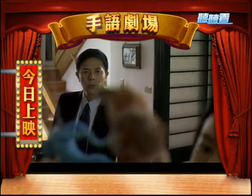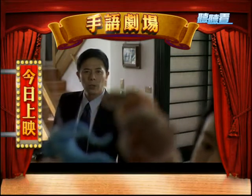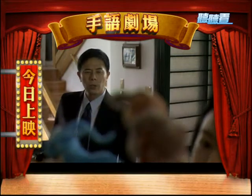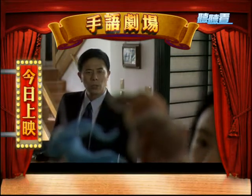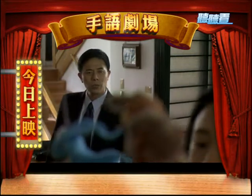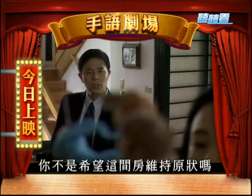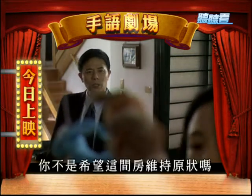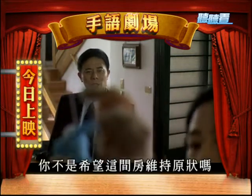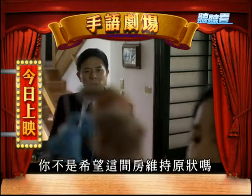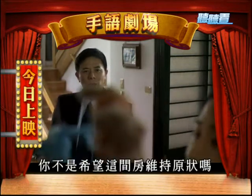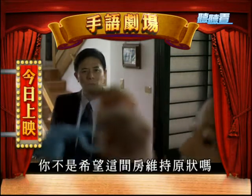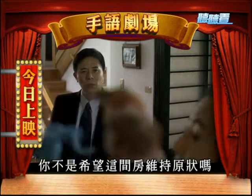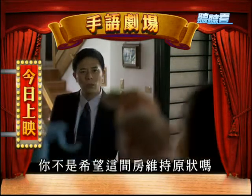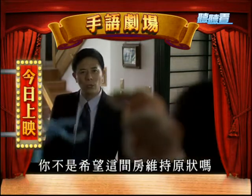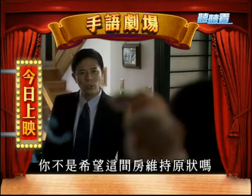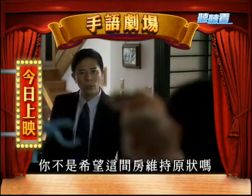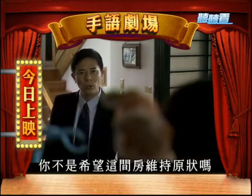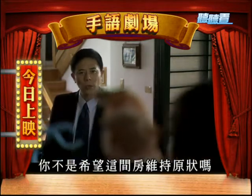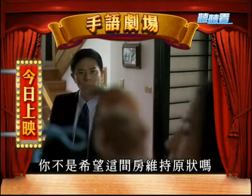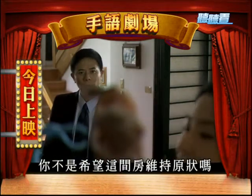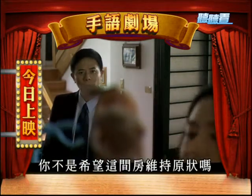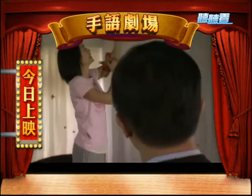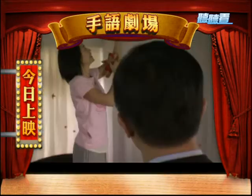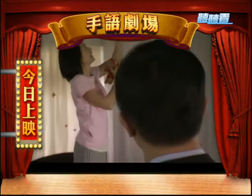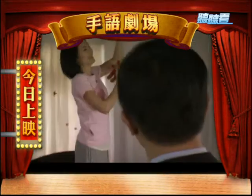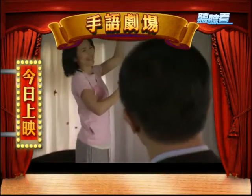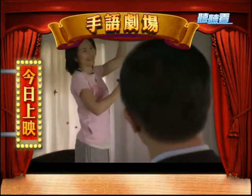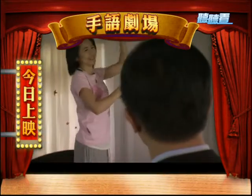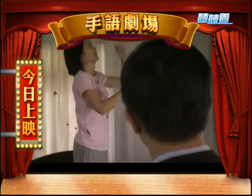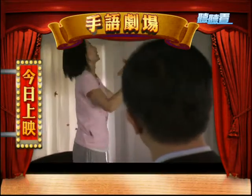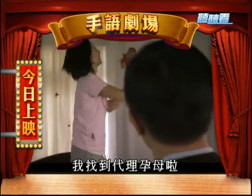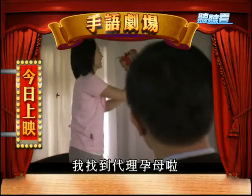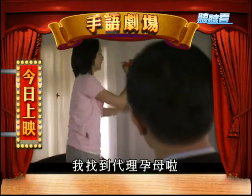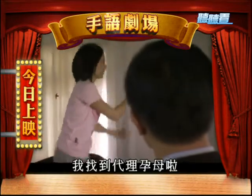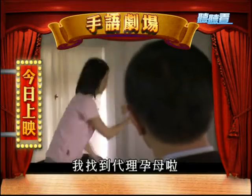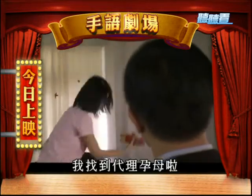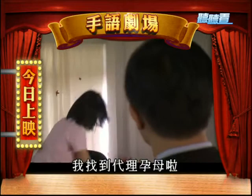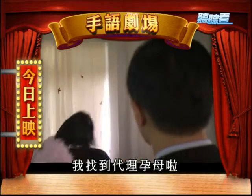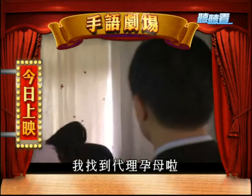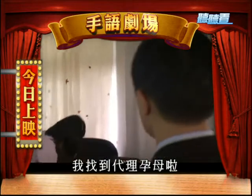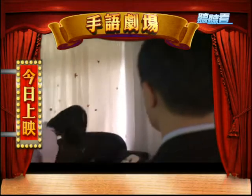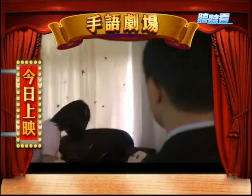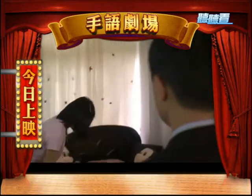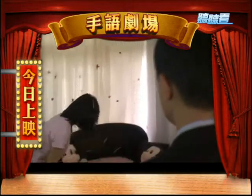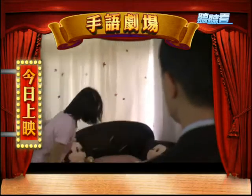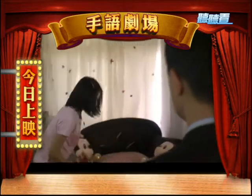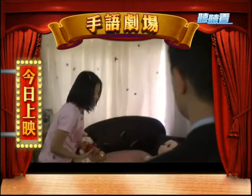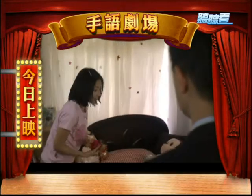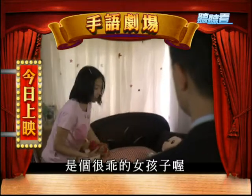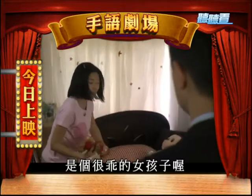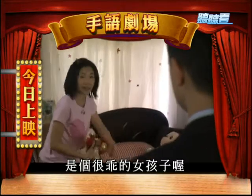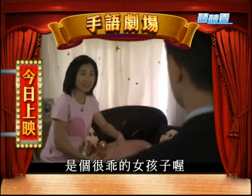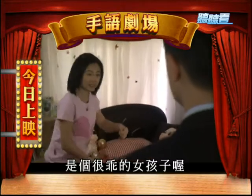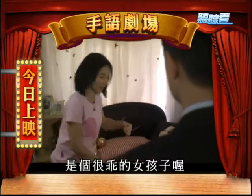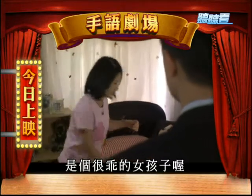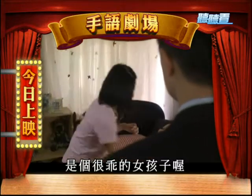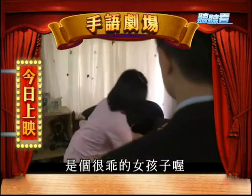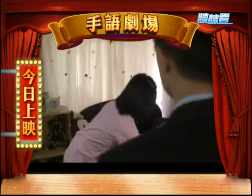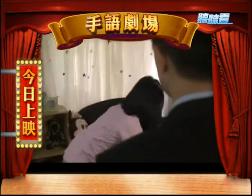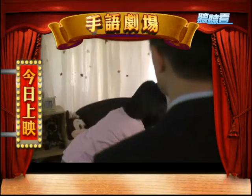你不希望这间房维持原状吗？ 我找到代理孕母啦，是个很乖的女孩子哦，学音乐